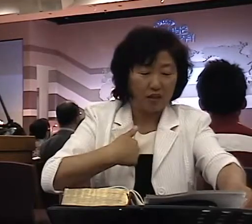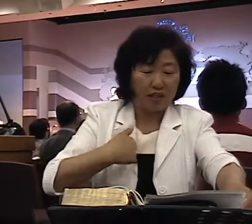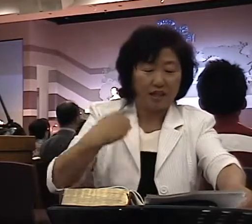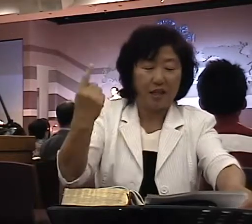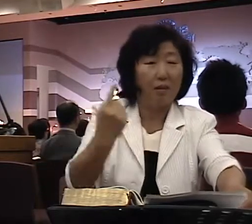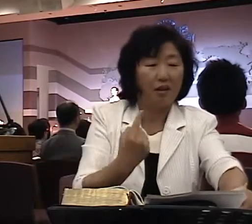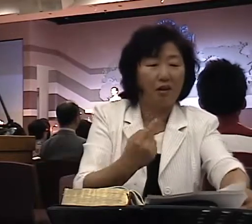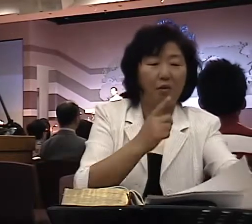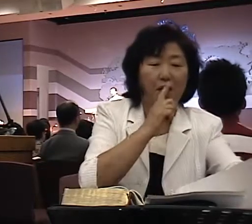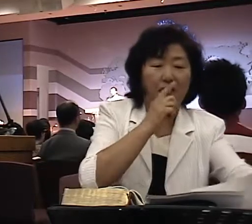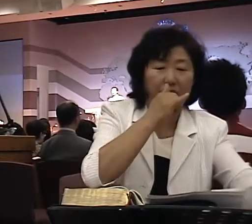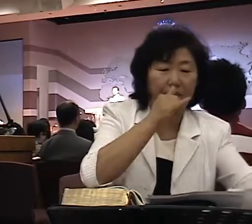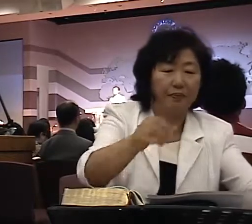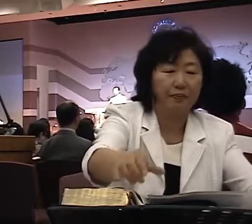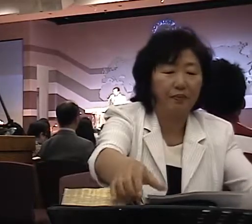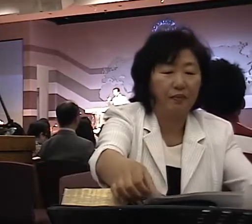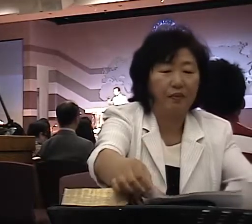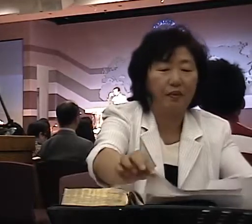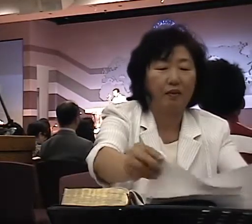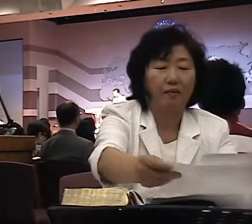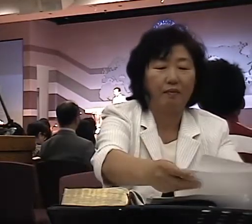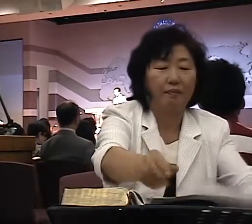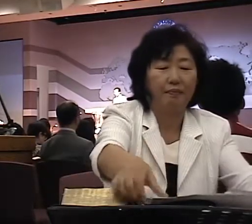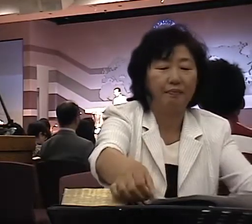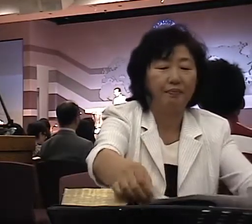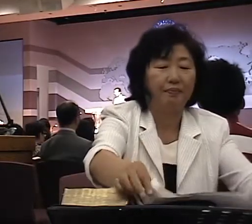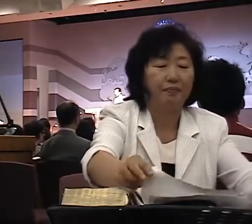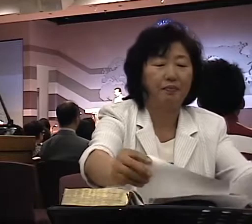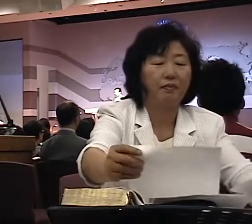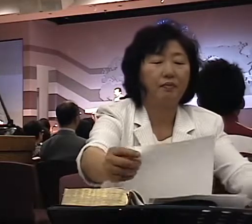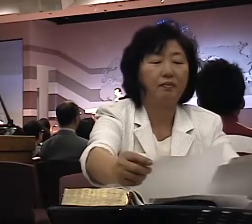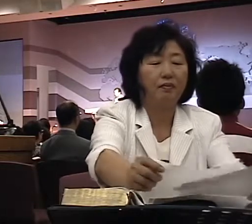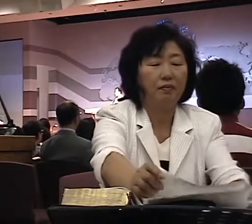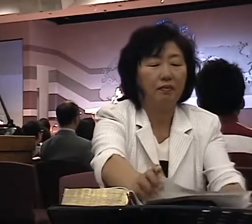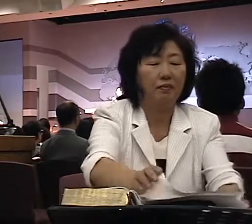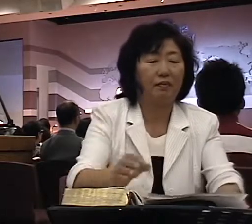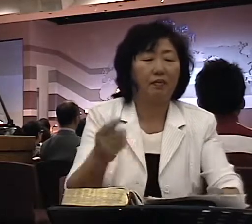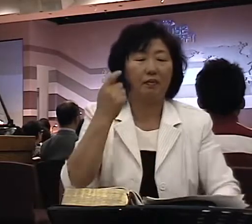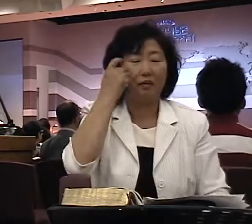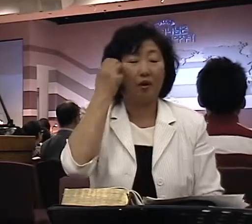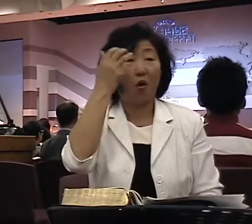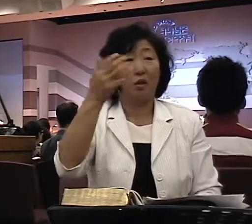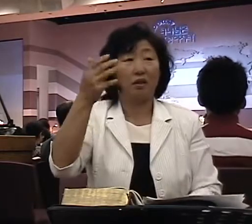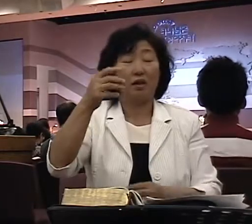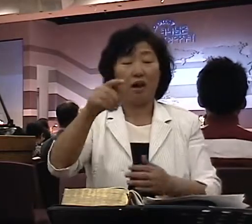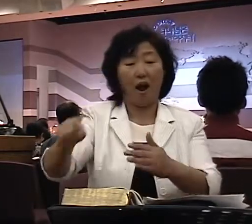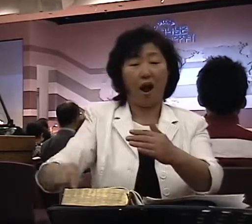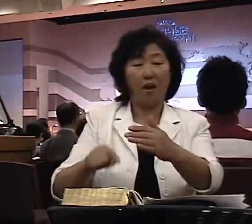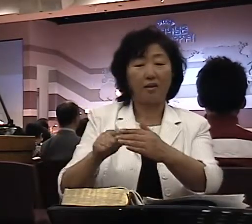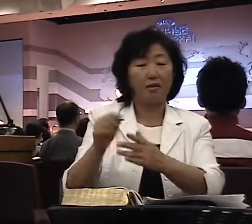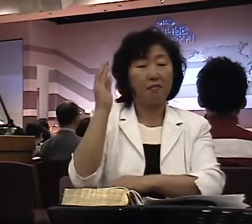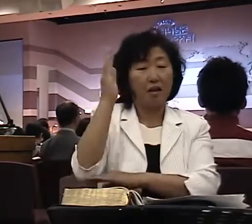하십니다. 그 성령 안에서 이길 수 있다고 말씀을 하고 있습니다.